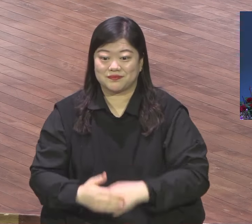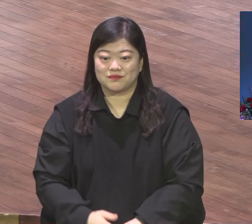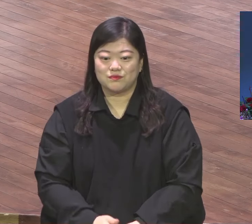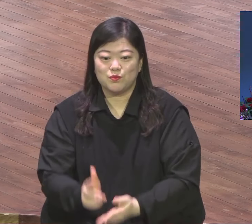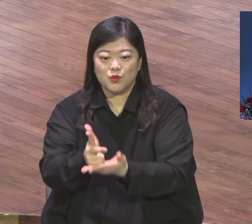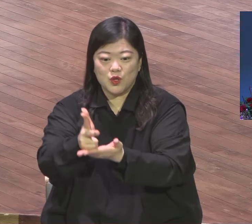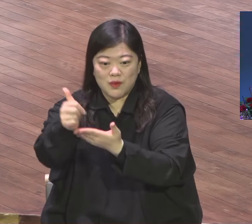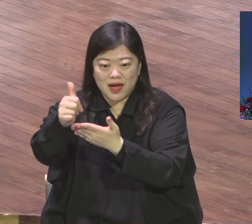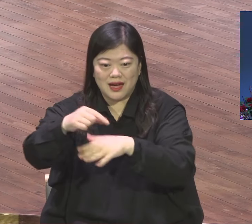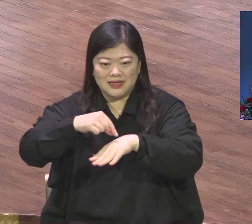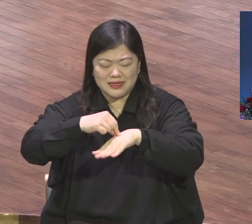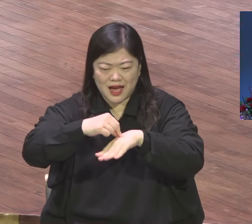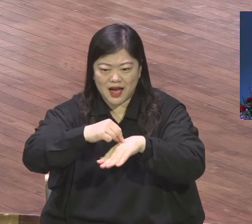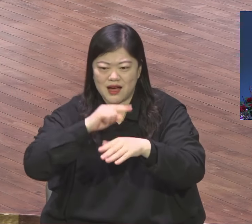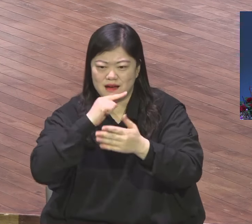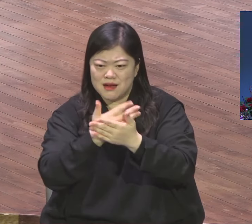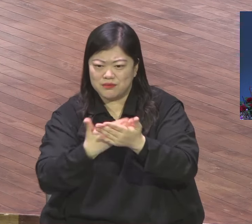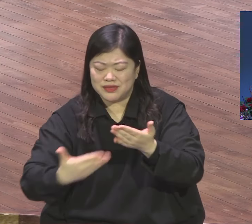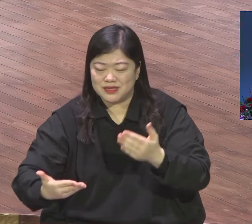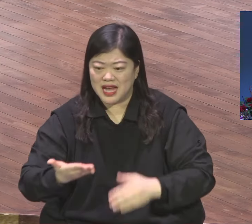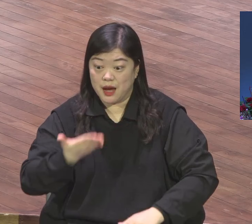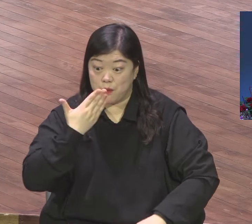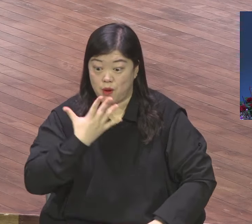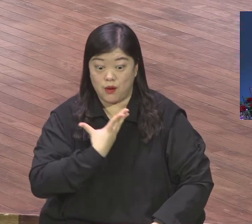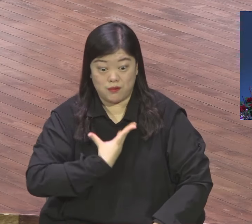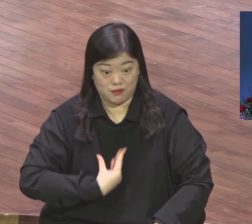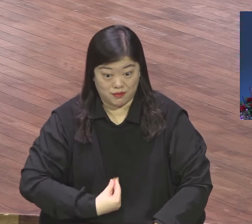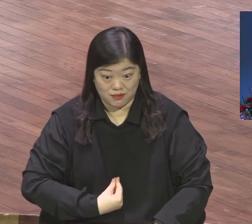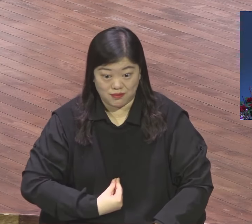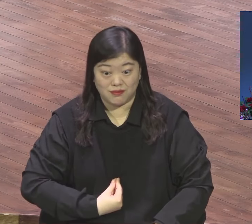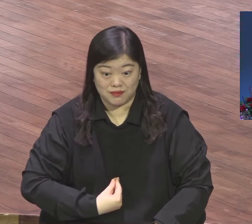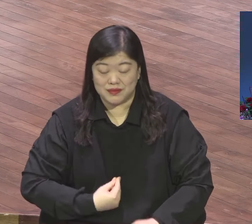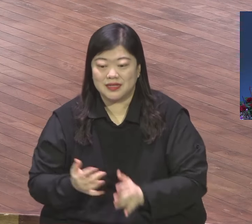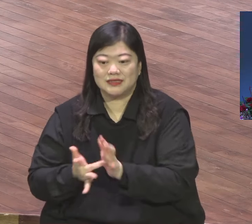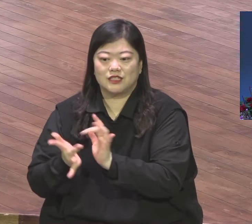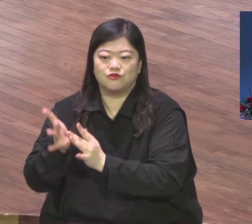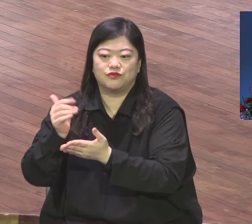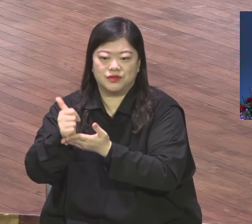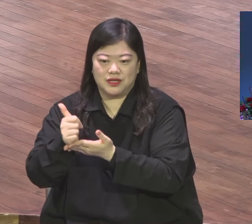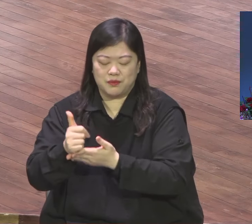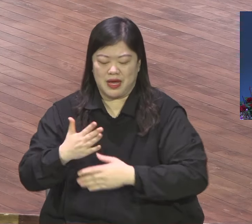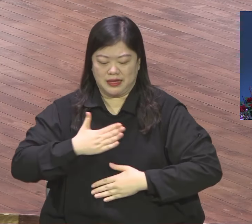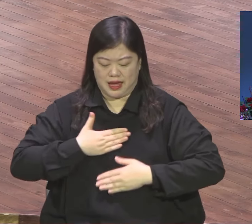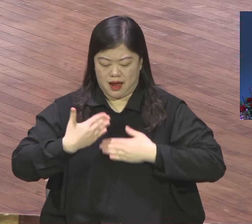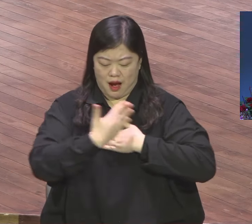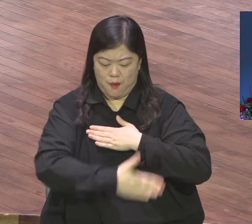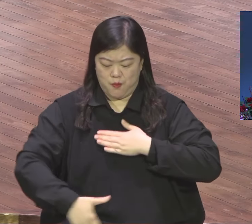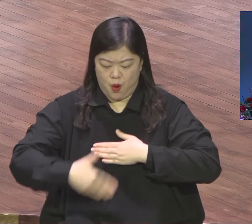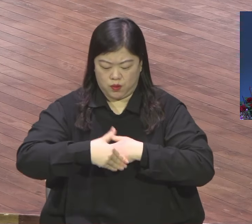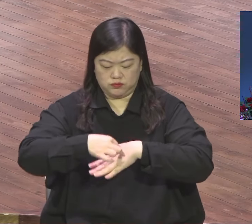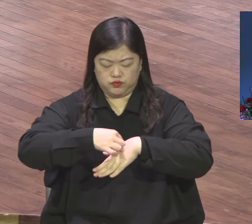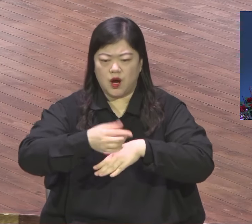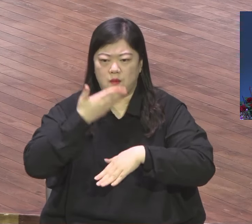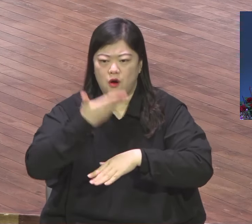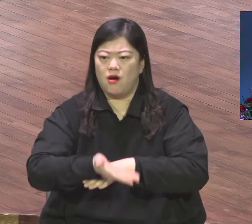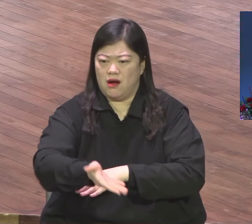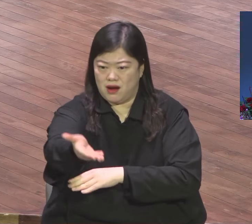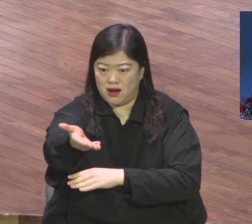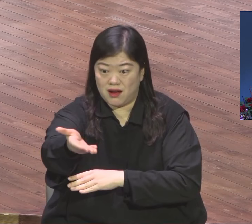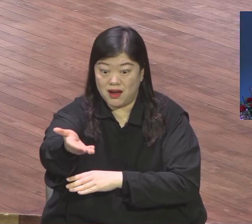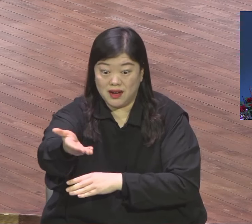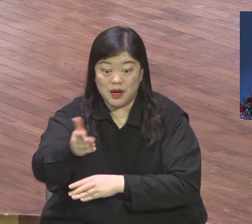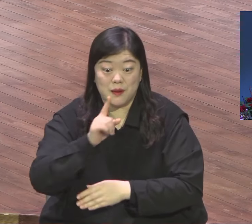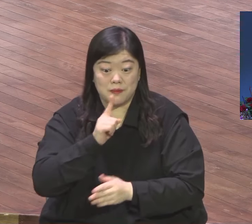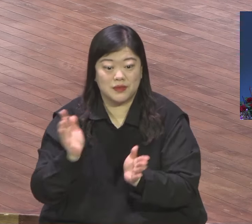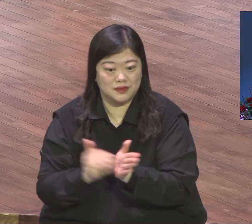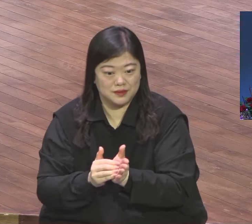주님의 살과 피 먹어라. 예수님께서 내 몸을 먹어라. 초대교회에서는